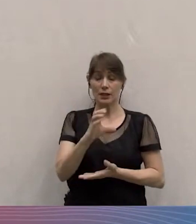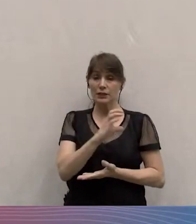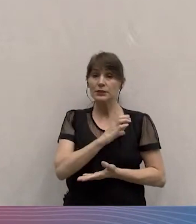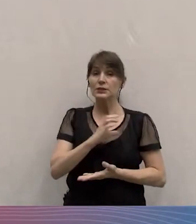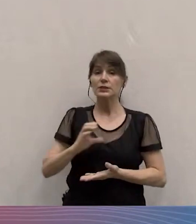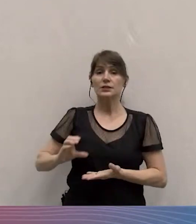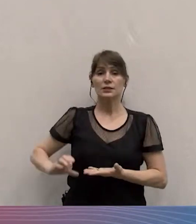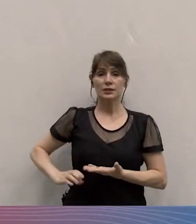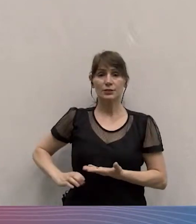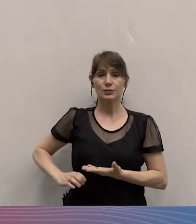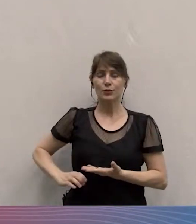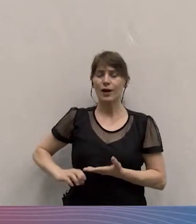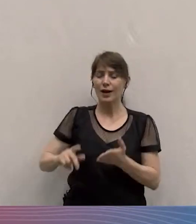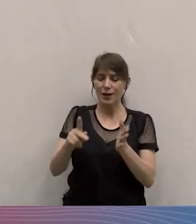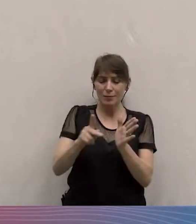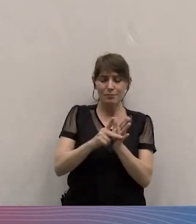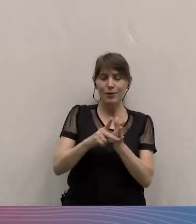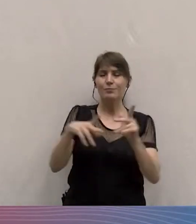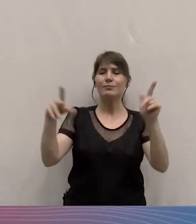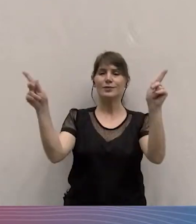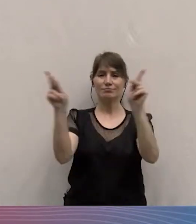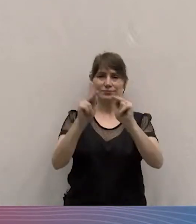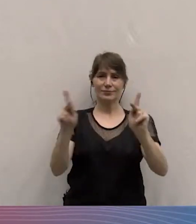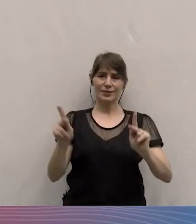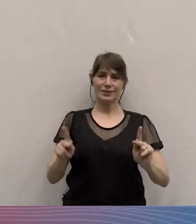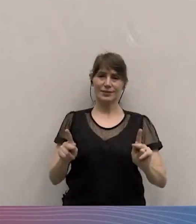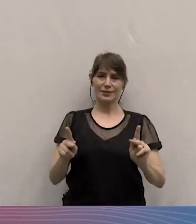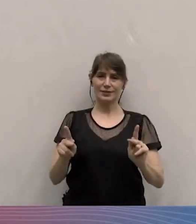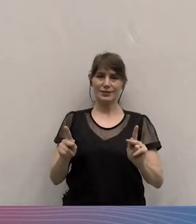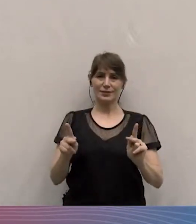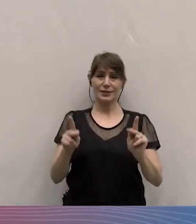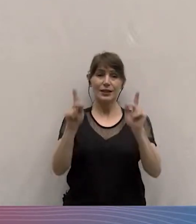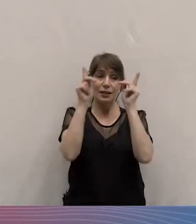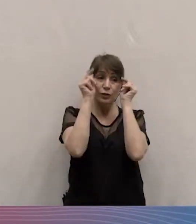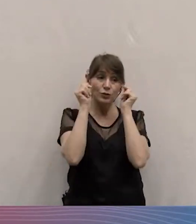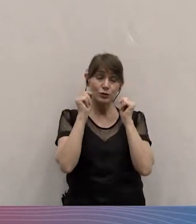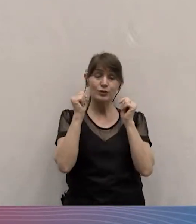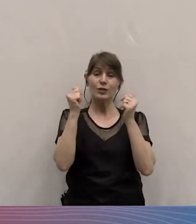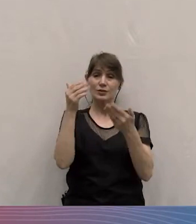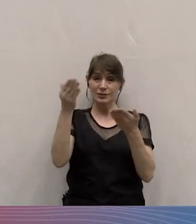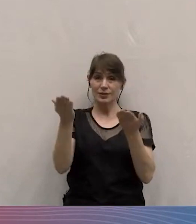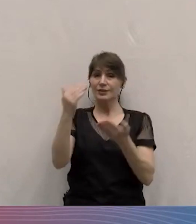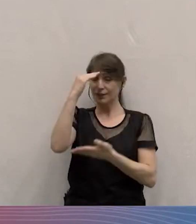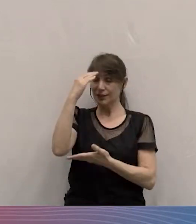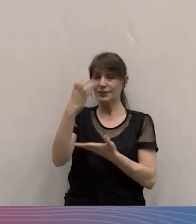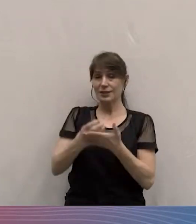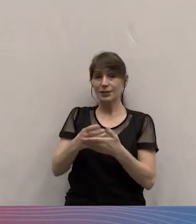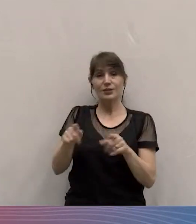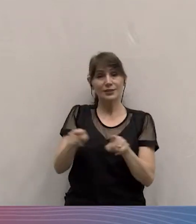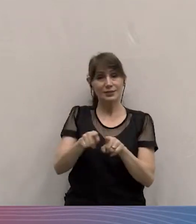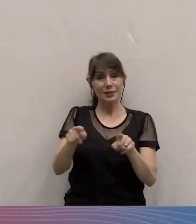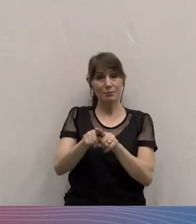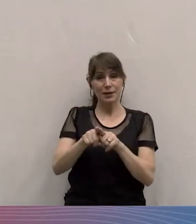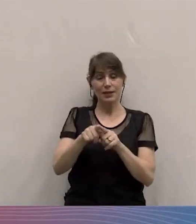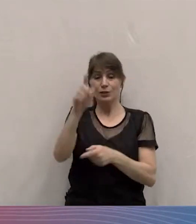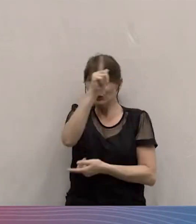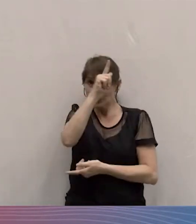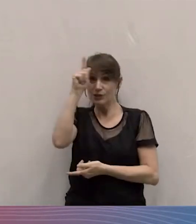Cristo é a paz entre os judeus que creram e entre os gentios que creram.